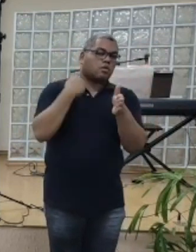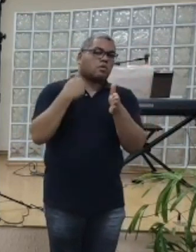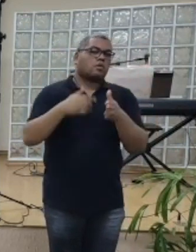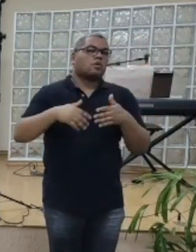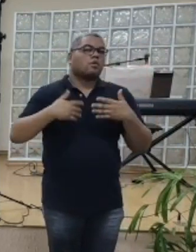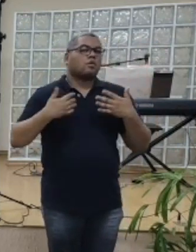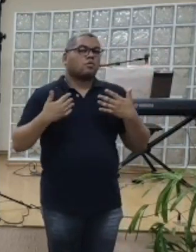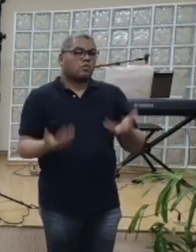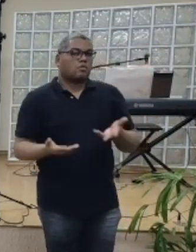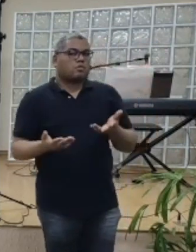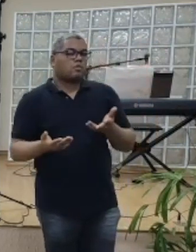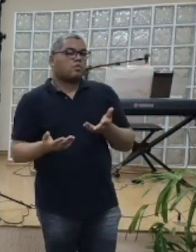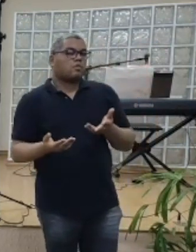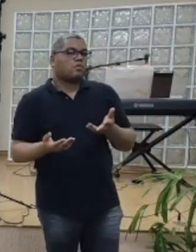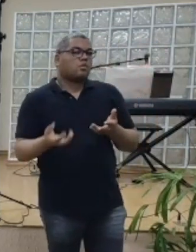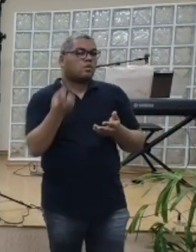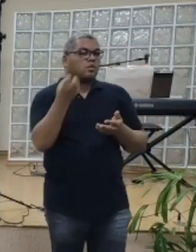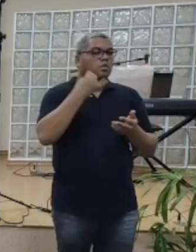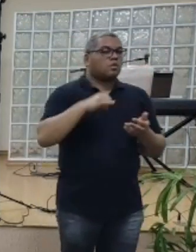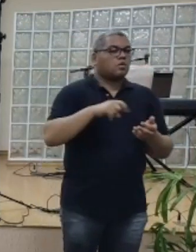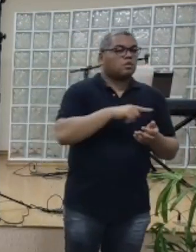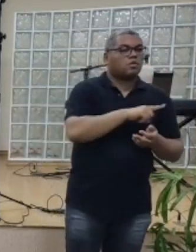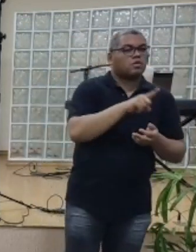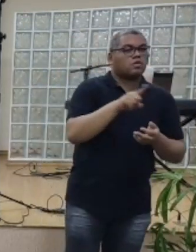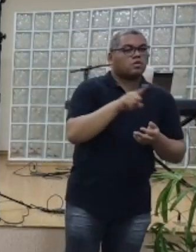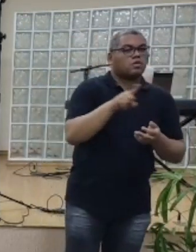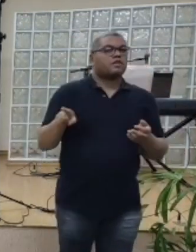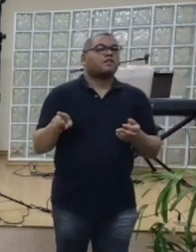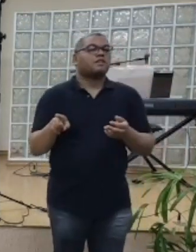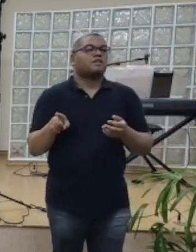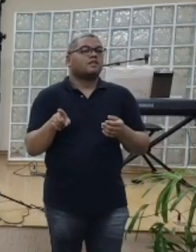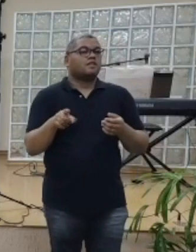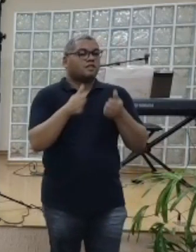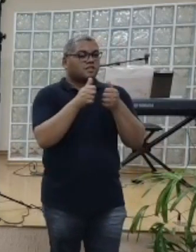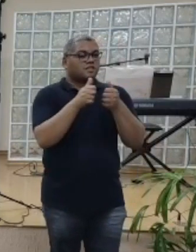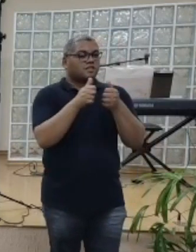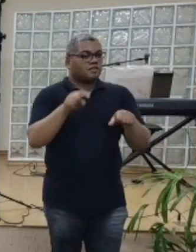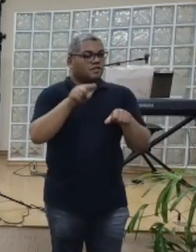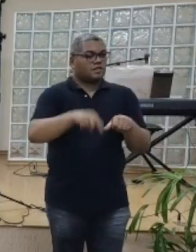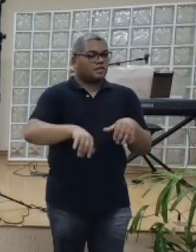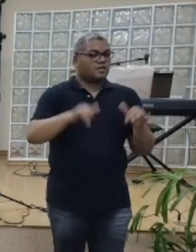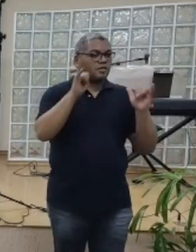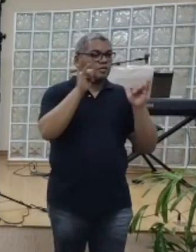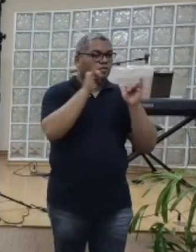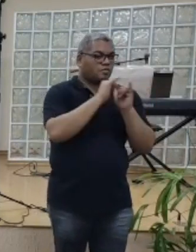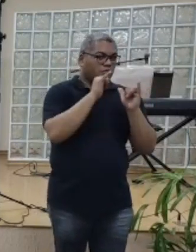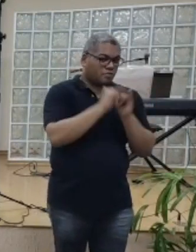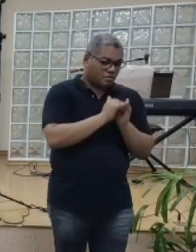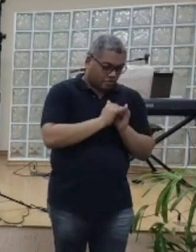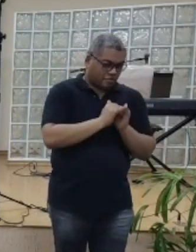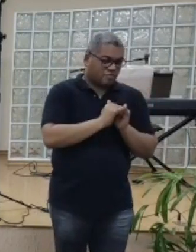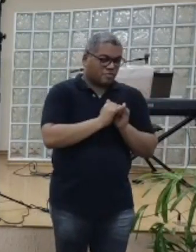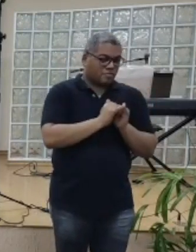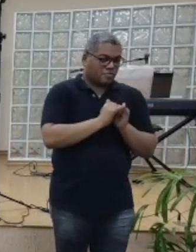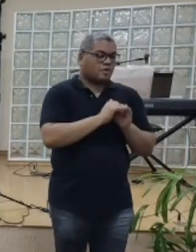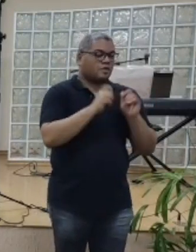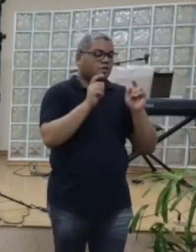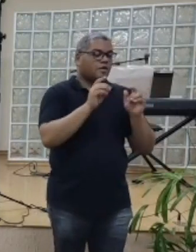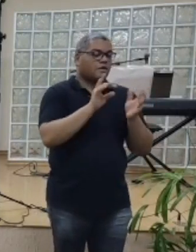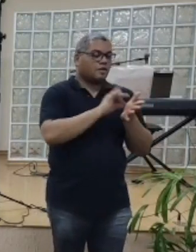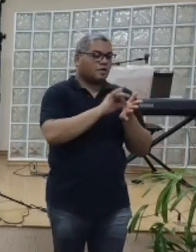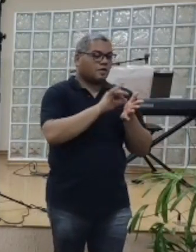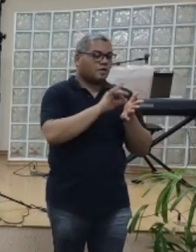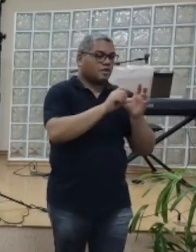a seguinte, e se você estiver presente hoje, me perdoe, tá? Não seja meu inimigo, porque eu vou falar uma verdade. Mas eu